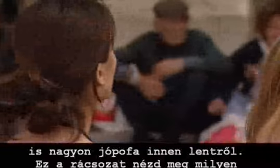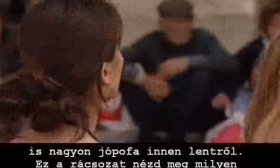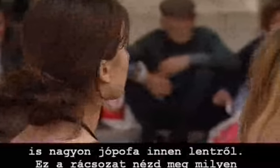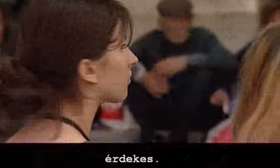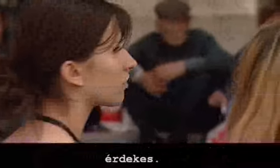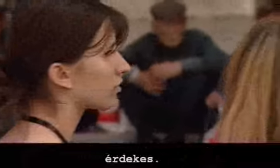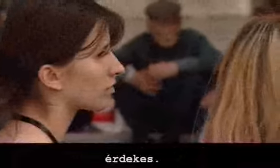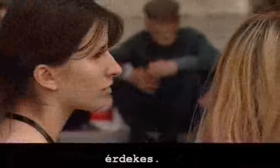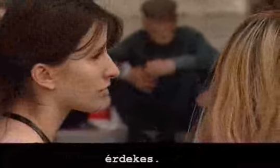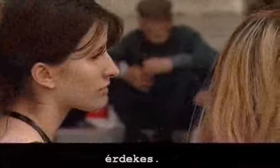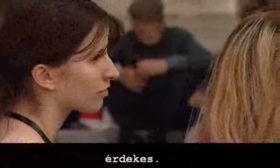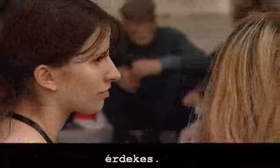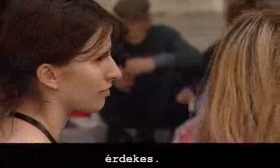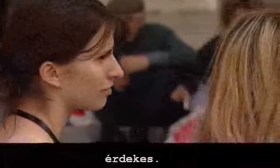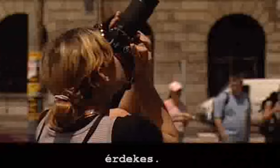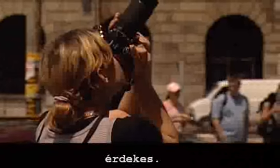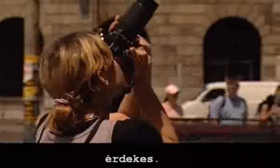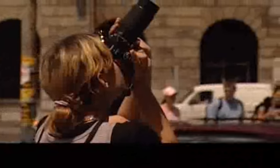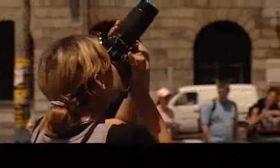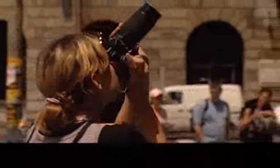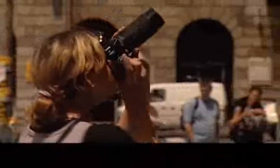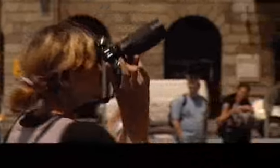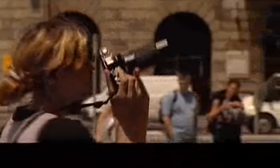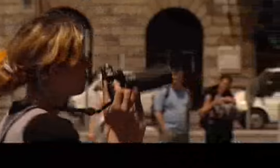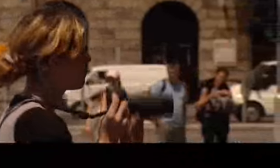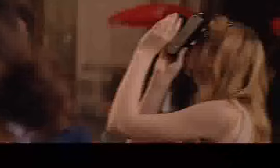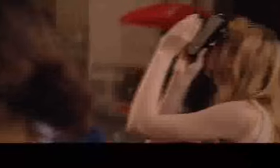meg, milyen érdekes. Milyen érdekes fotó.